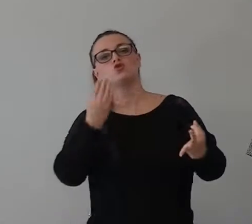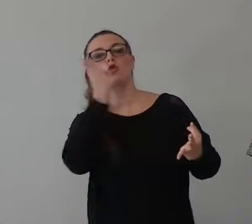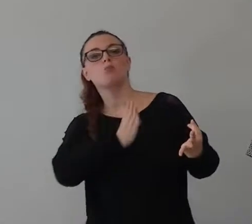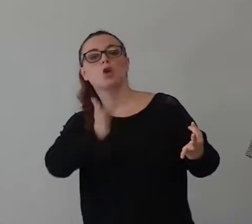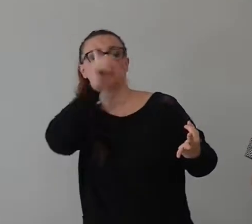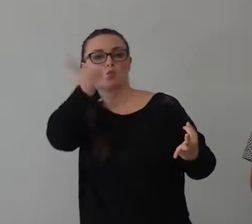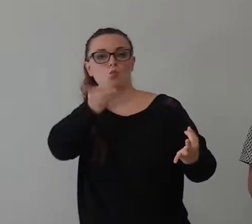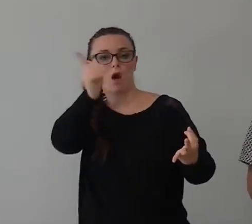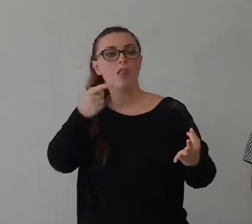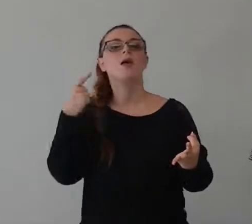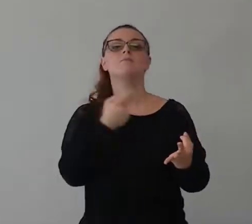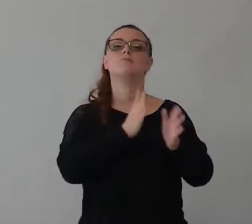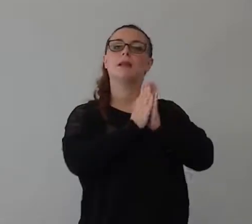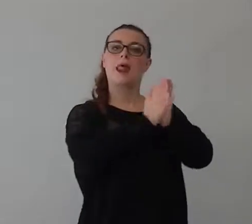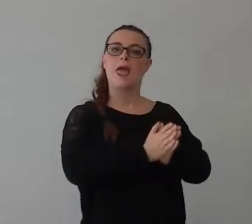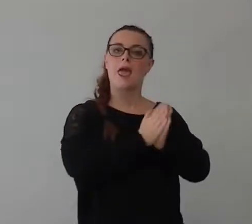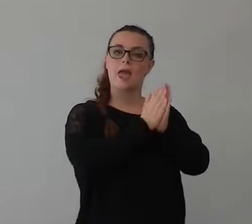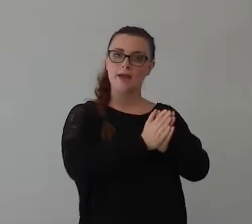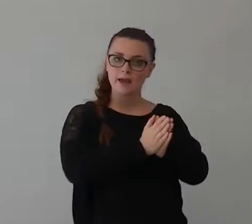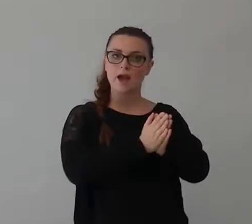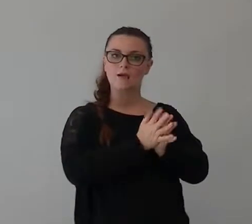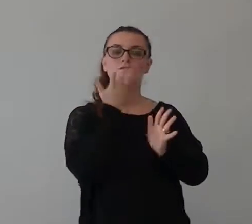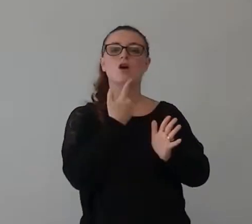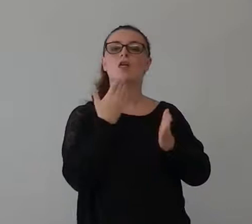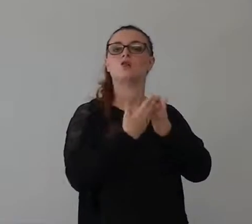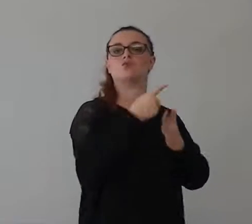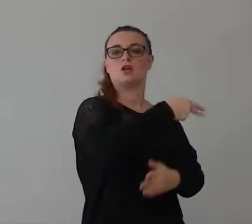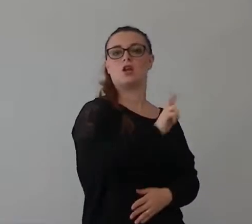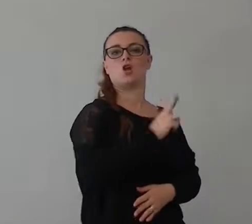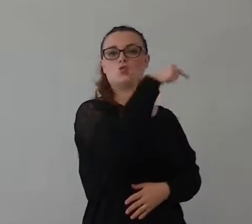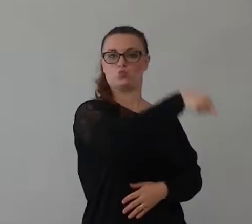prega per la neocredente. Guardate il versetto 12.